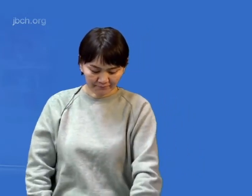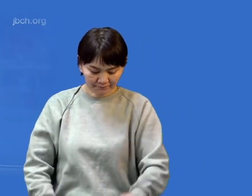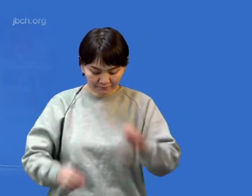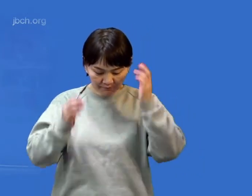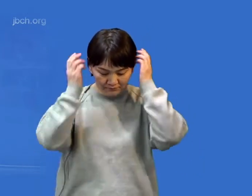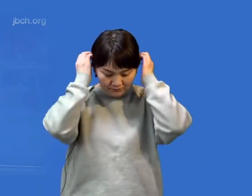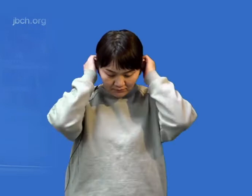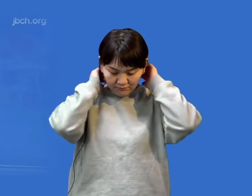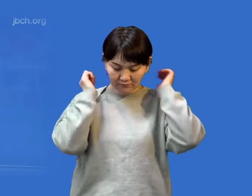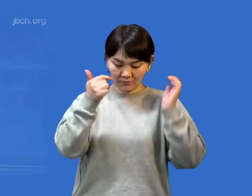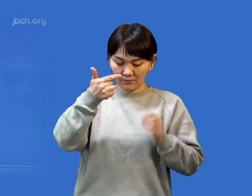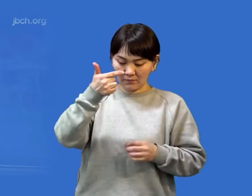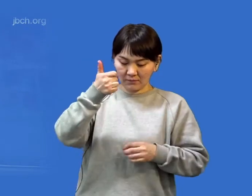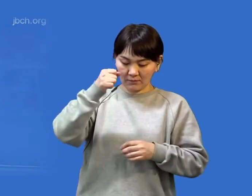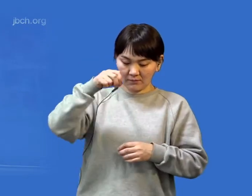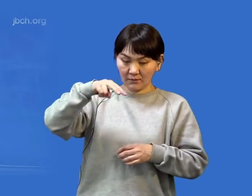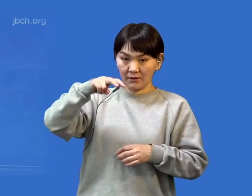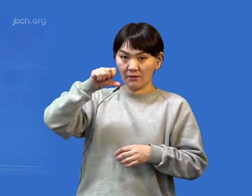Галаат